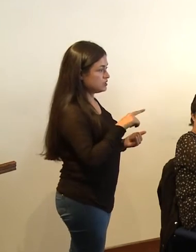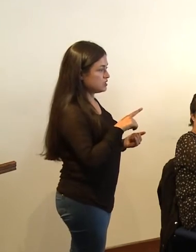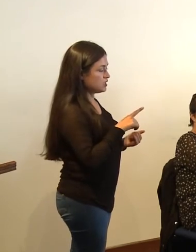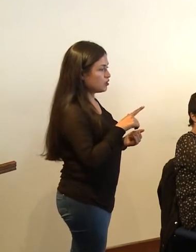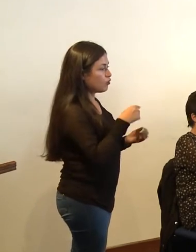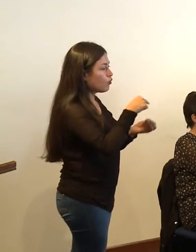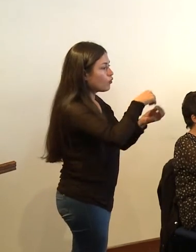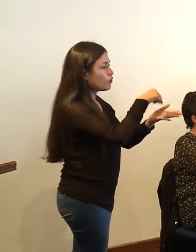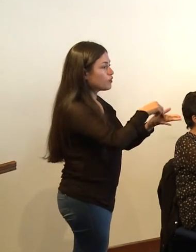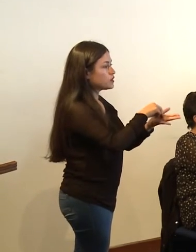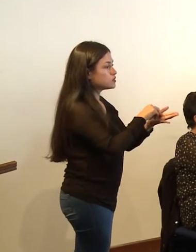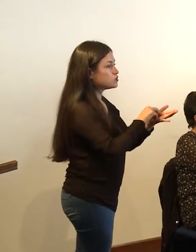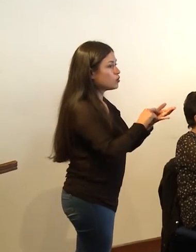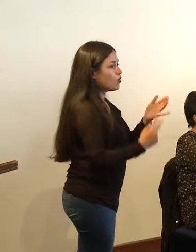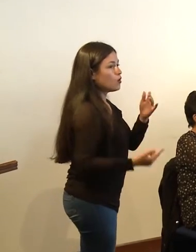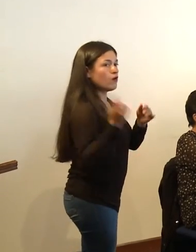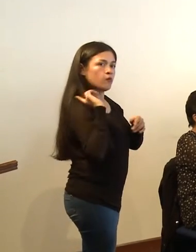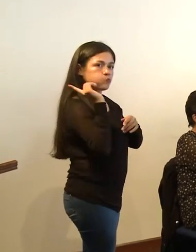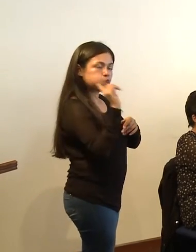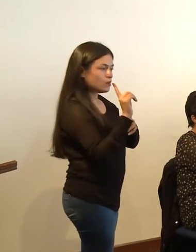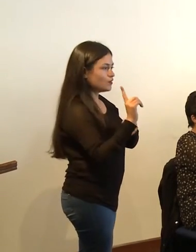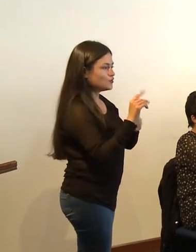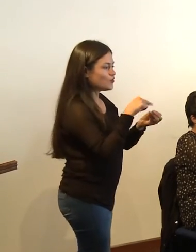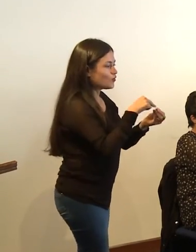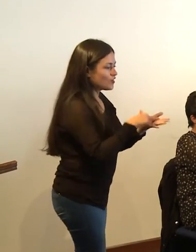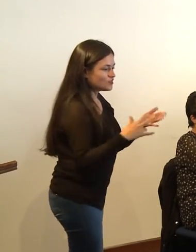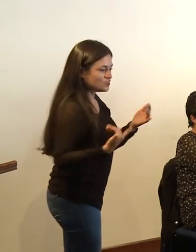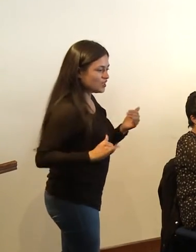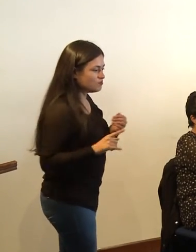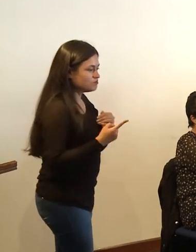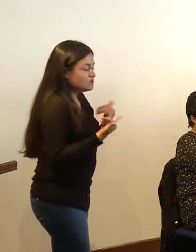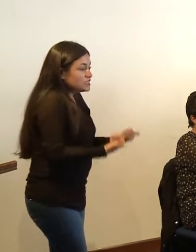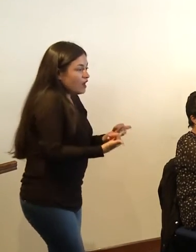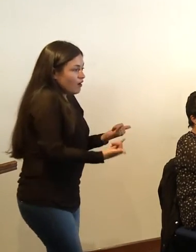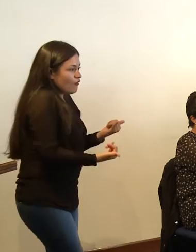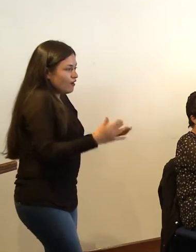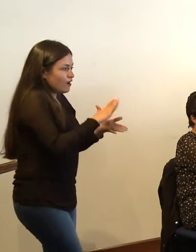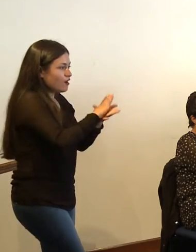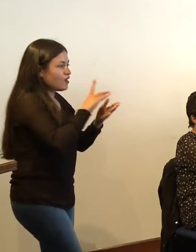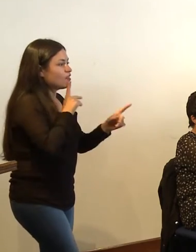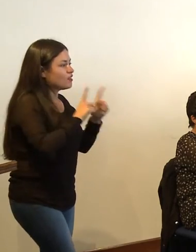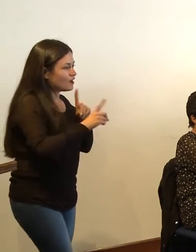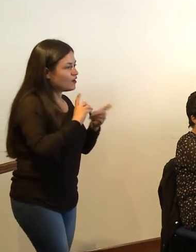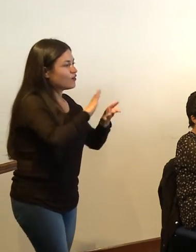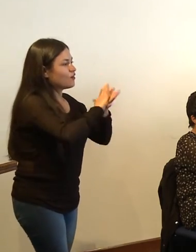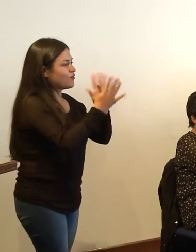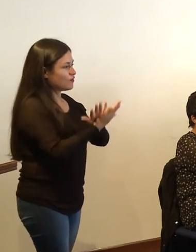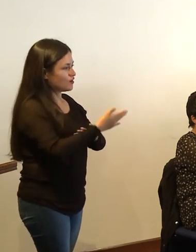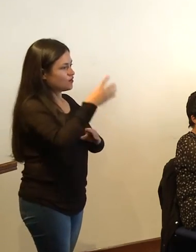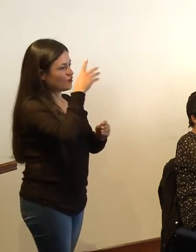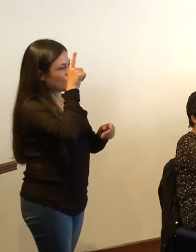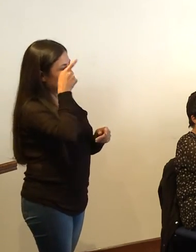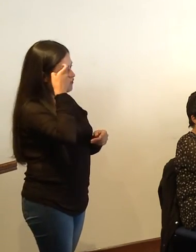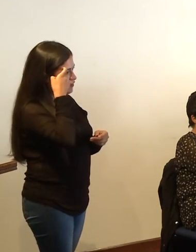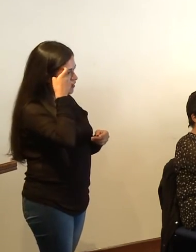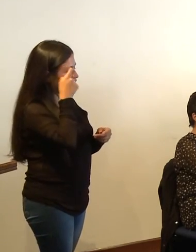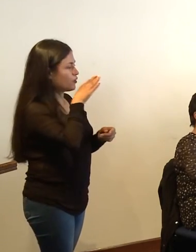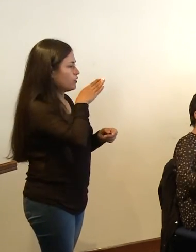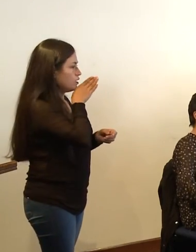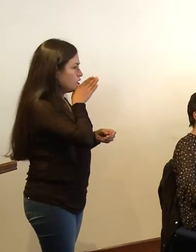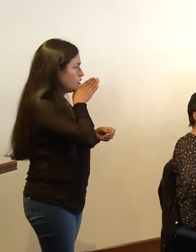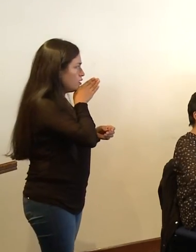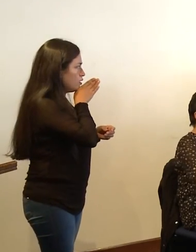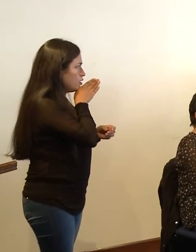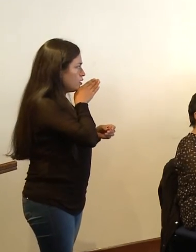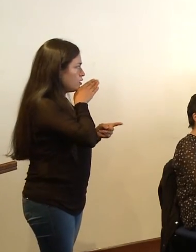sino empieza a darse, asociado al proceso de negociación entre el gobierno y, en